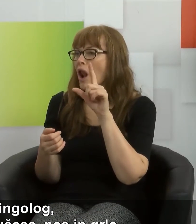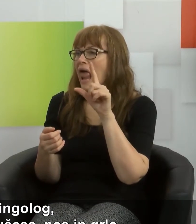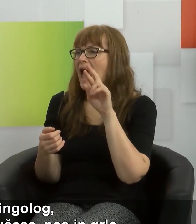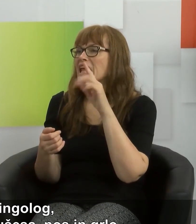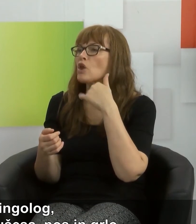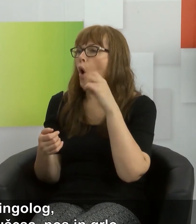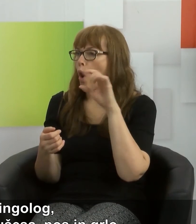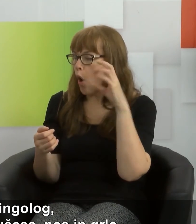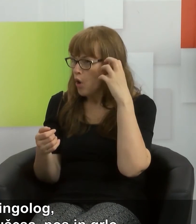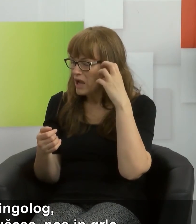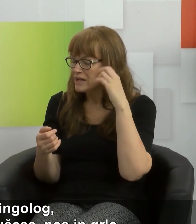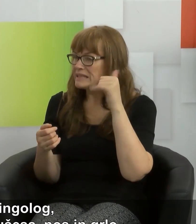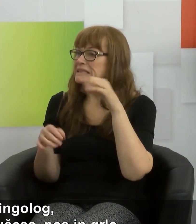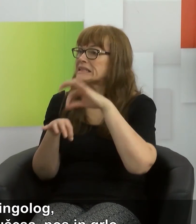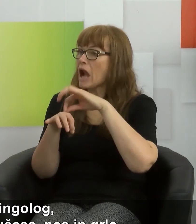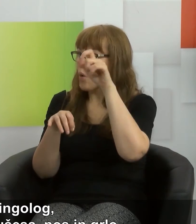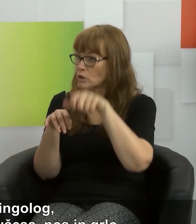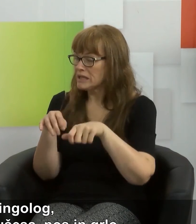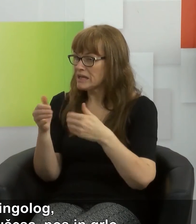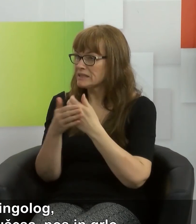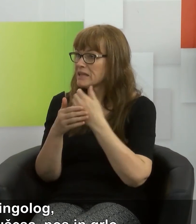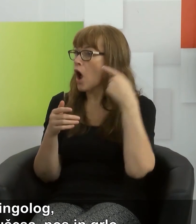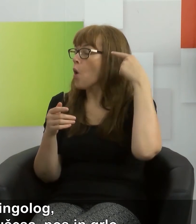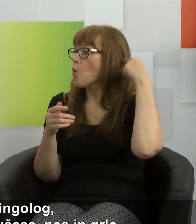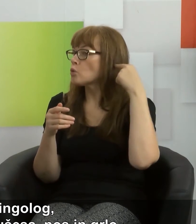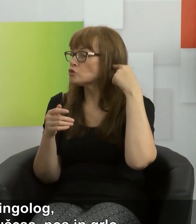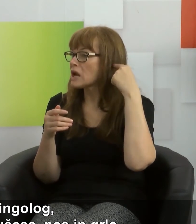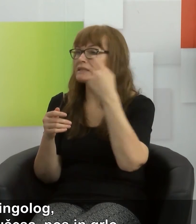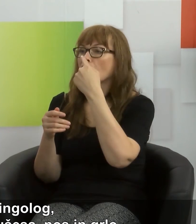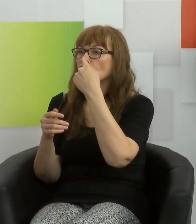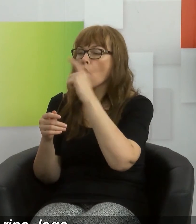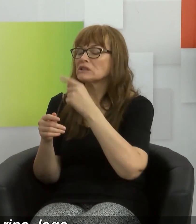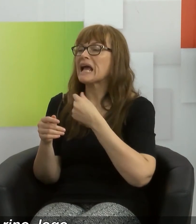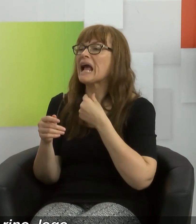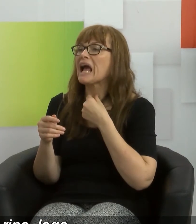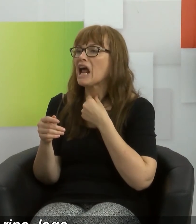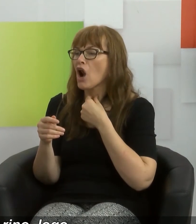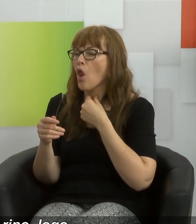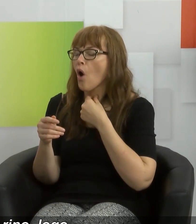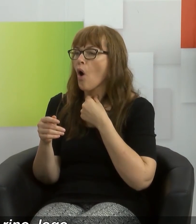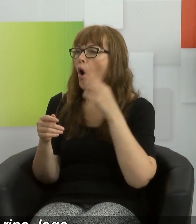Otorinolaringolog je pa zdravnik za ušesa, nos in grlo, se pravi